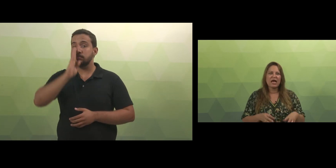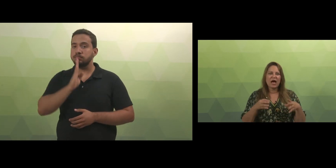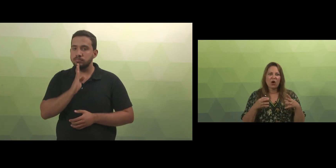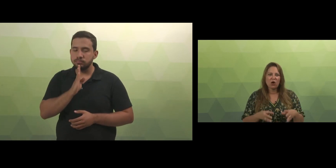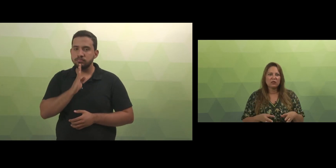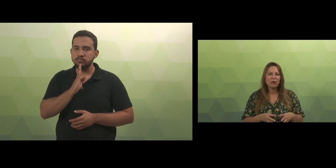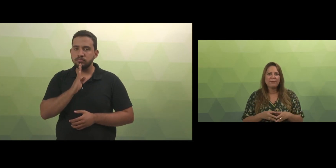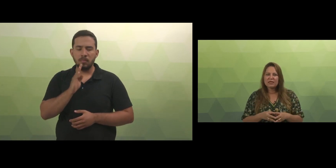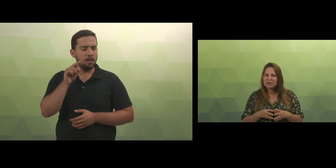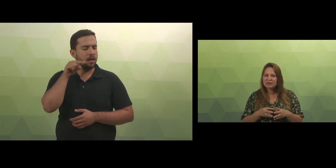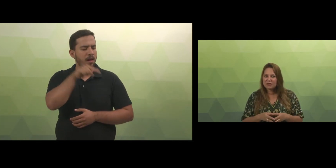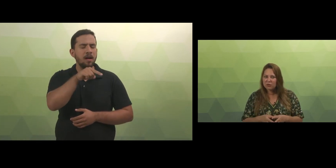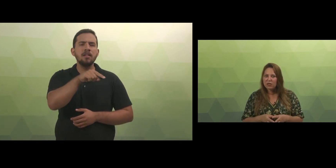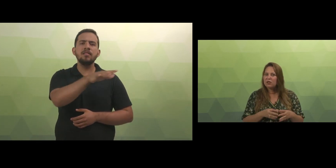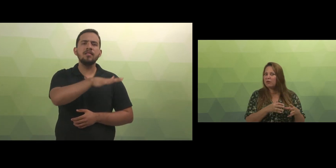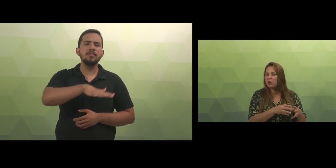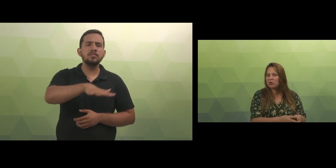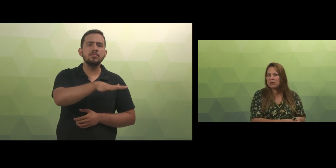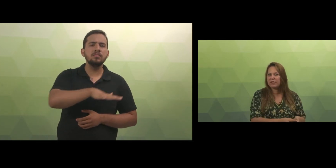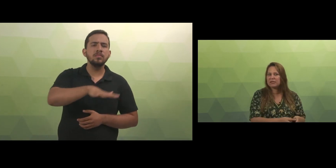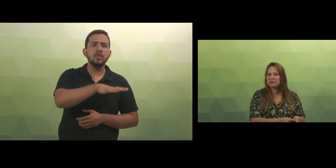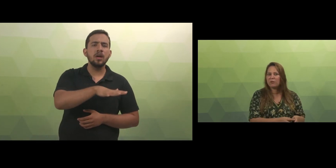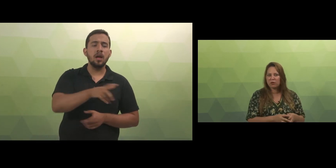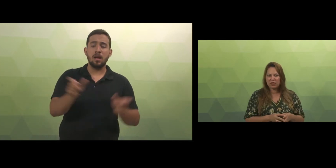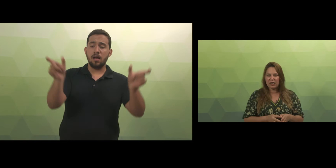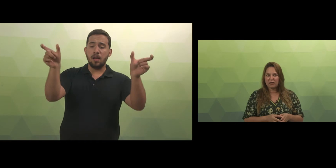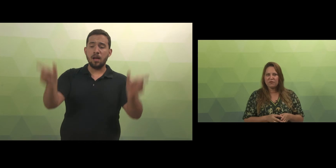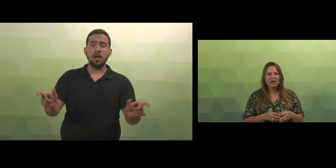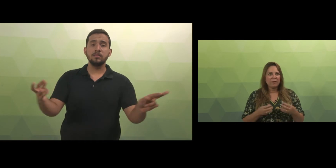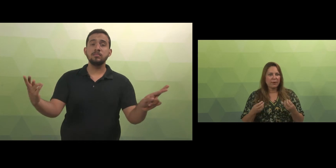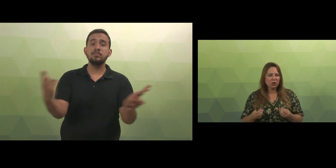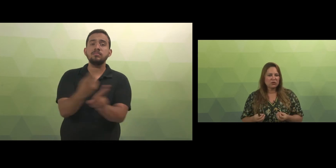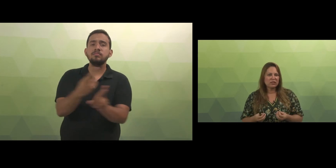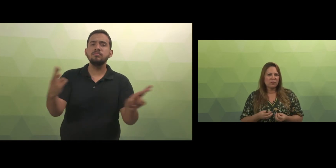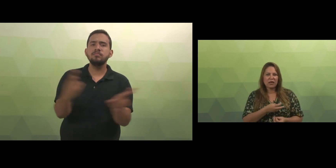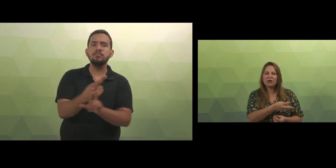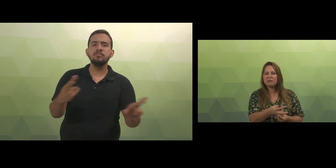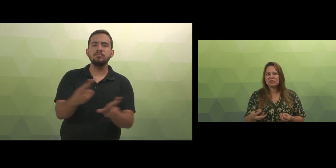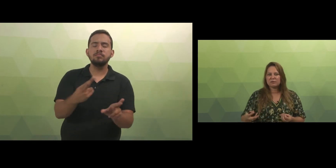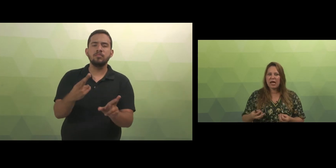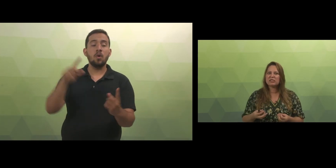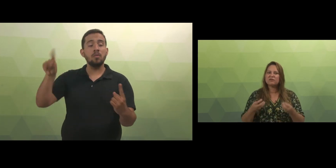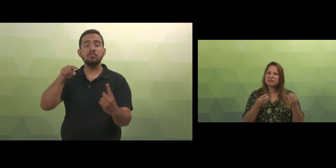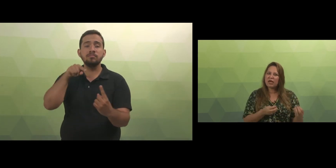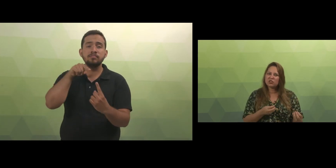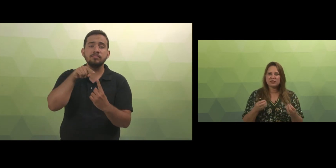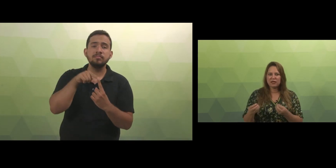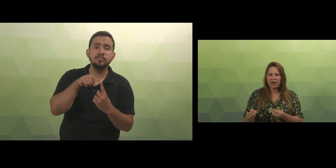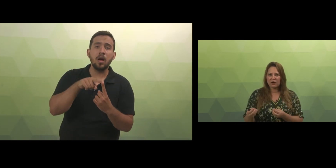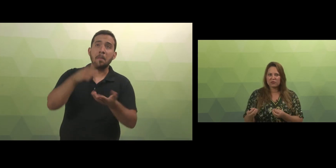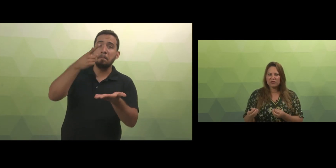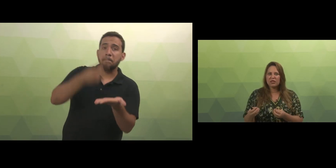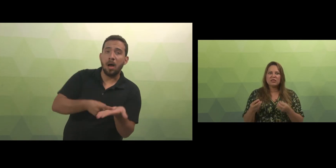partes acordam uma prestação e uma contraprestação pecuniária, produzindo para ambas as partes vantagens